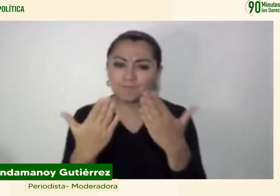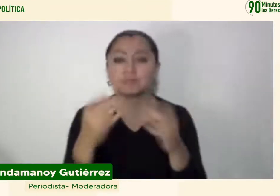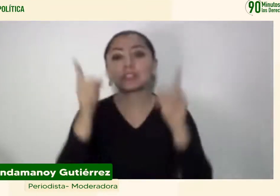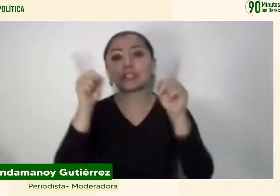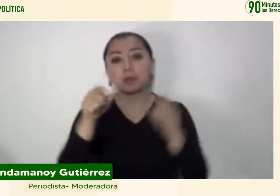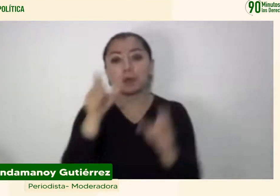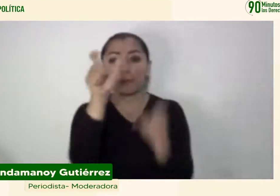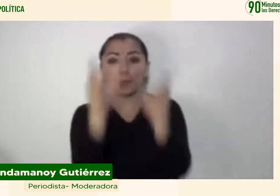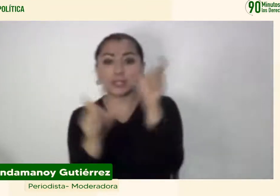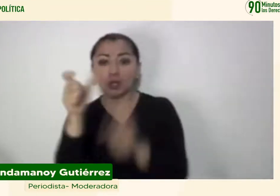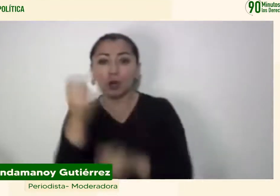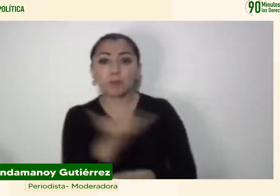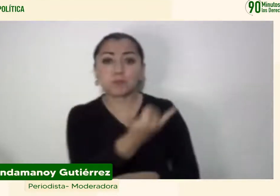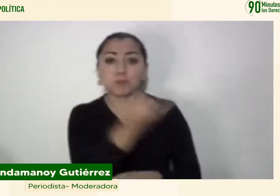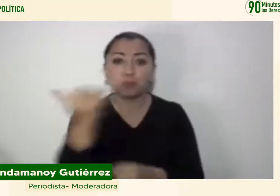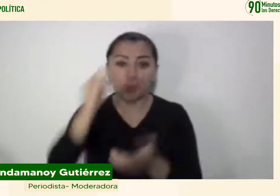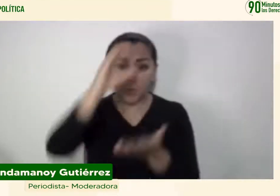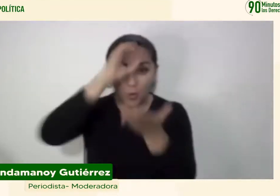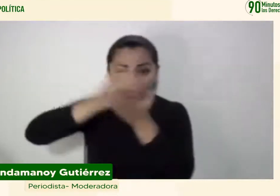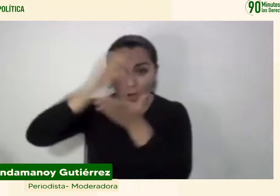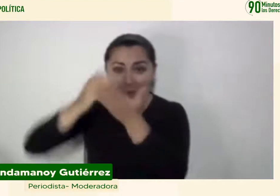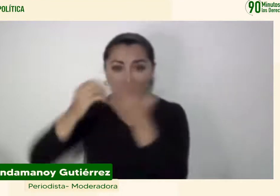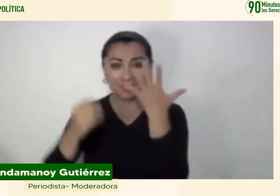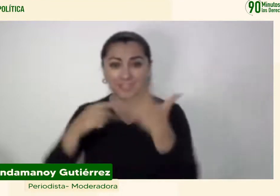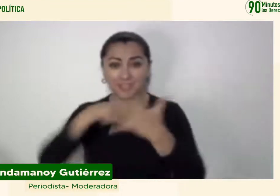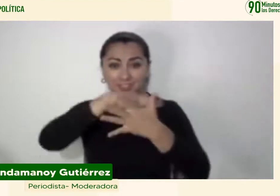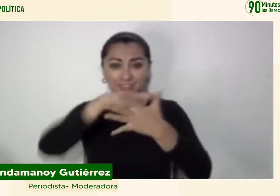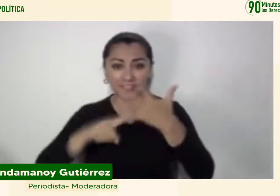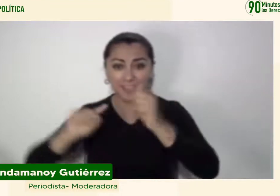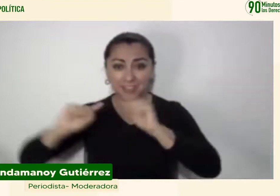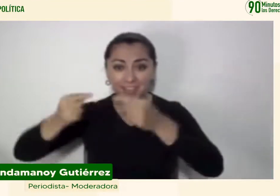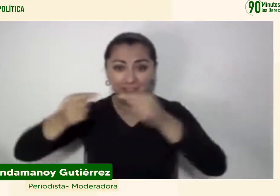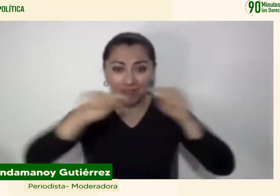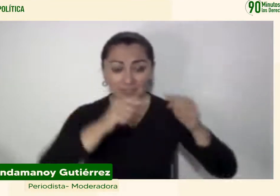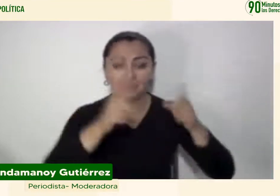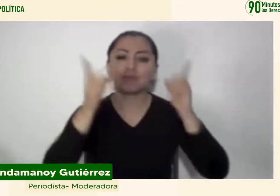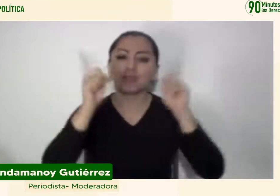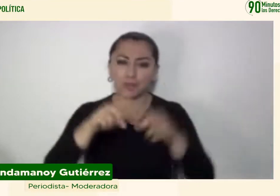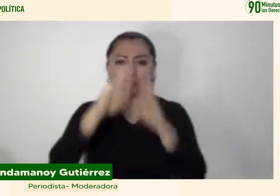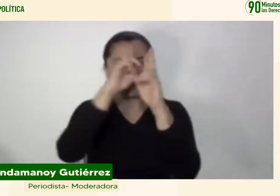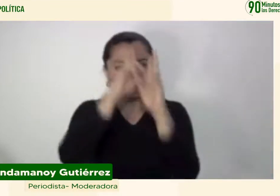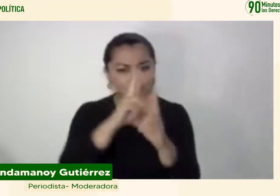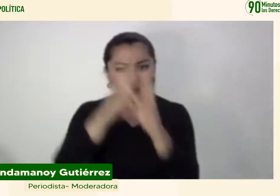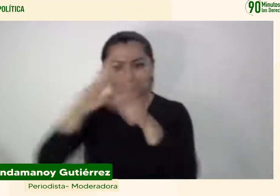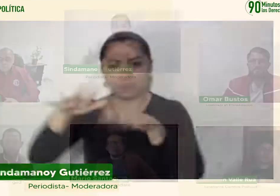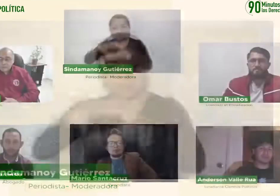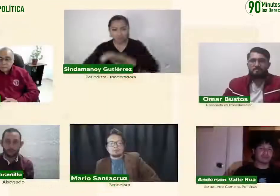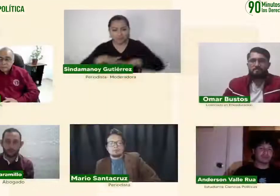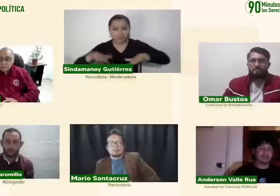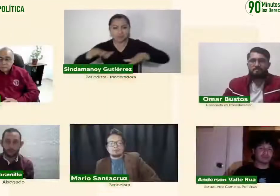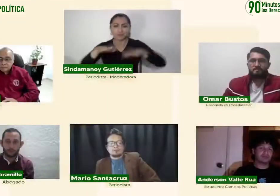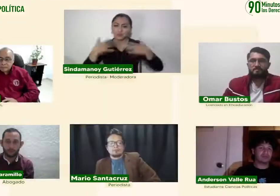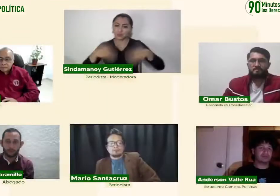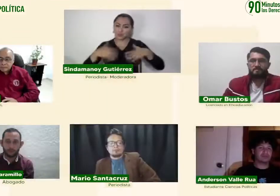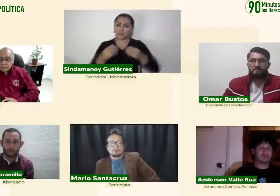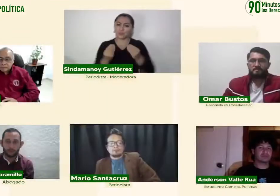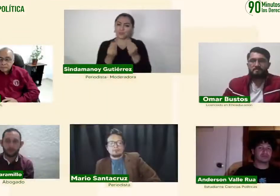oyentes que nos visualizaron en este espacio gracias a todos los participantes que dieron desde el respeto